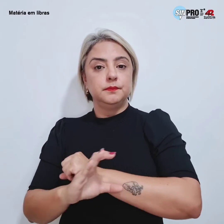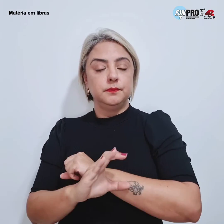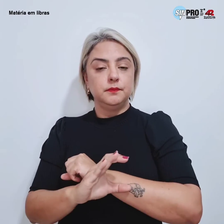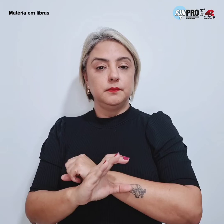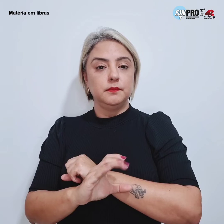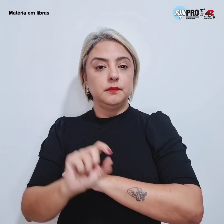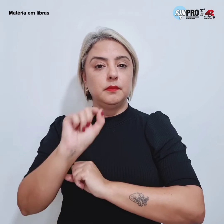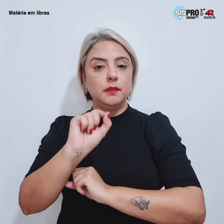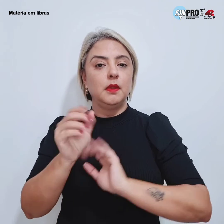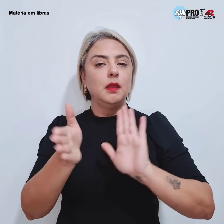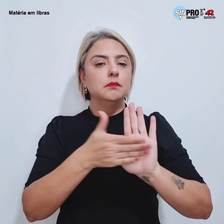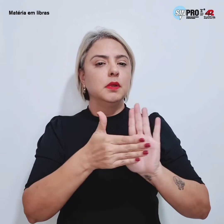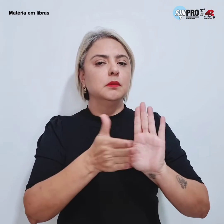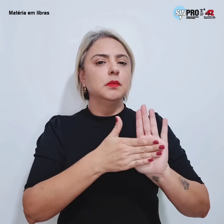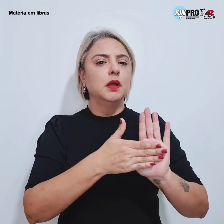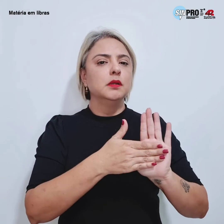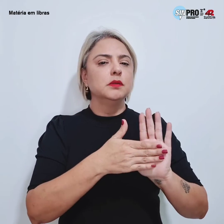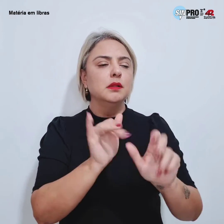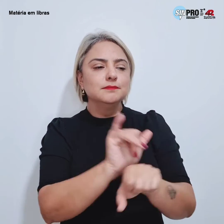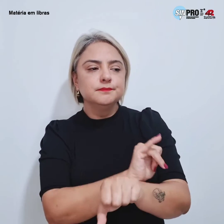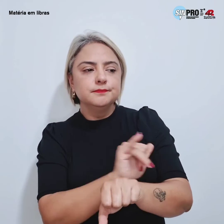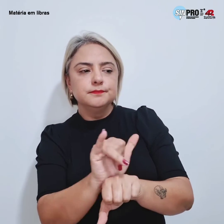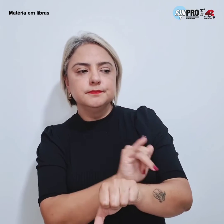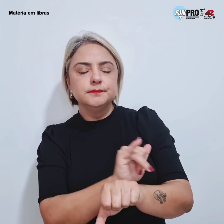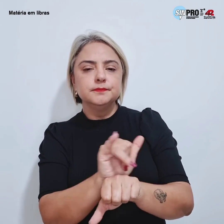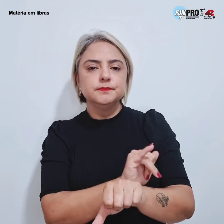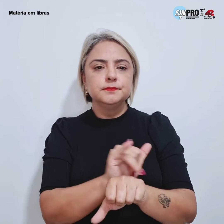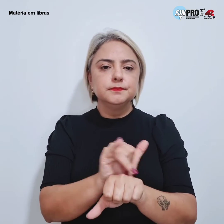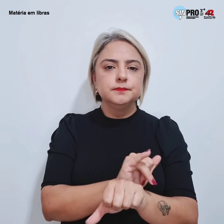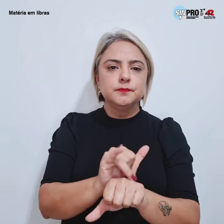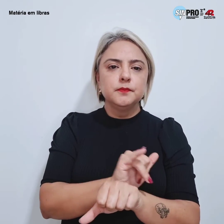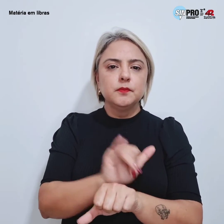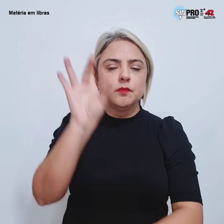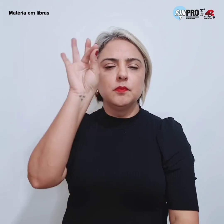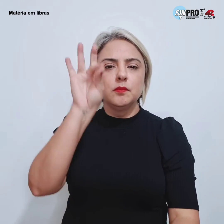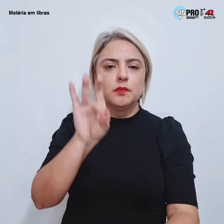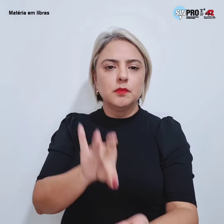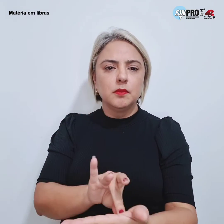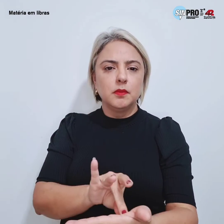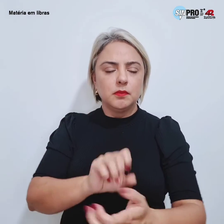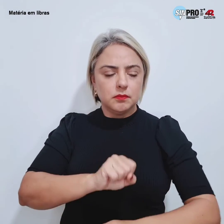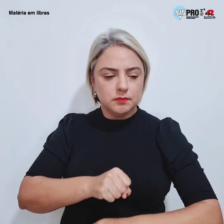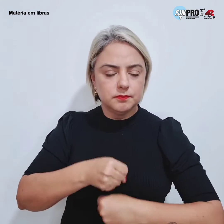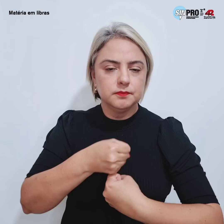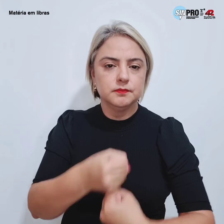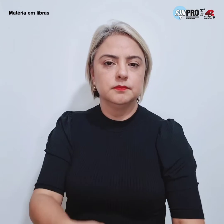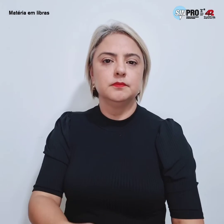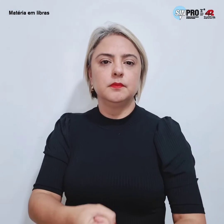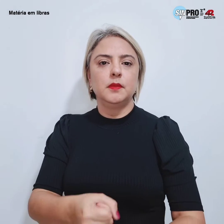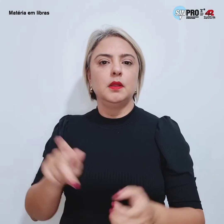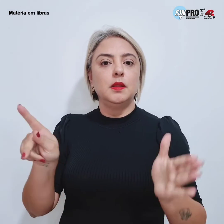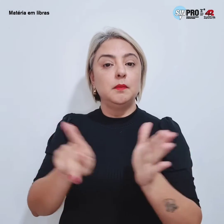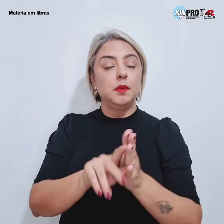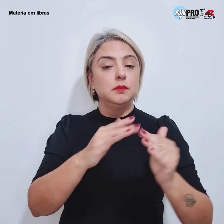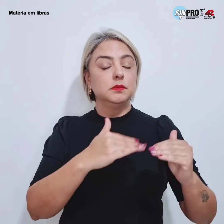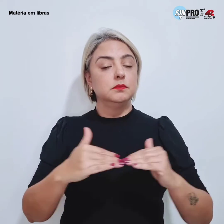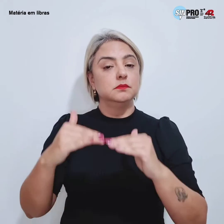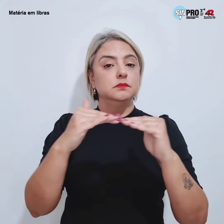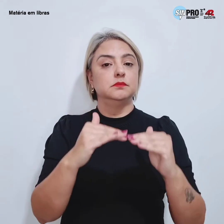organizações da sociedade civil, a pauta é estratégia imprescindível para a defesa da